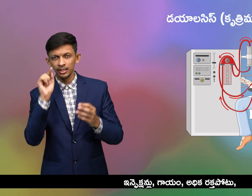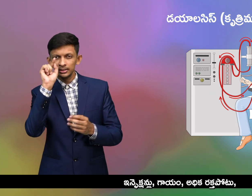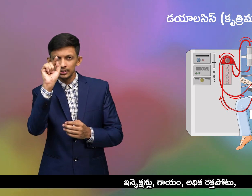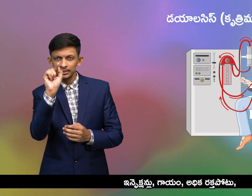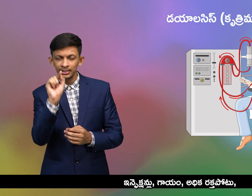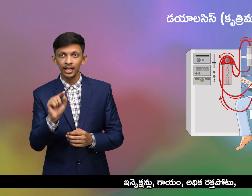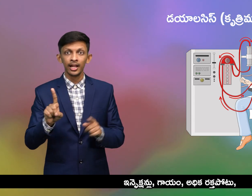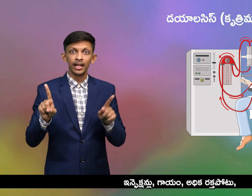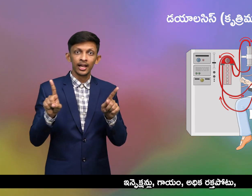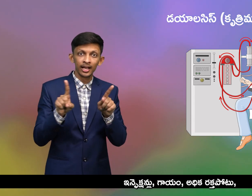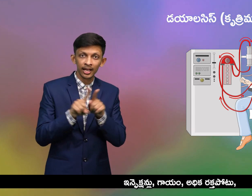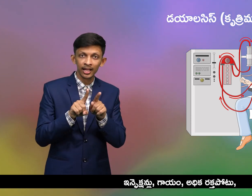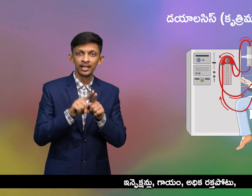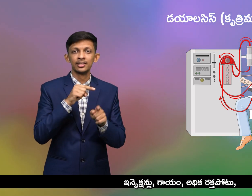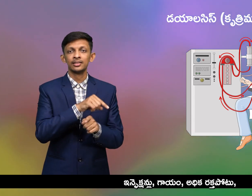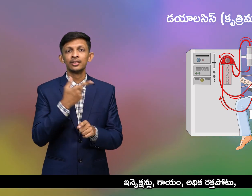ఇన్ఫెక్షన్లు, గాయం, అధిక రక్తపోటు,